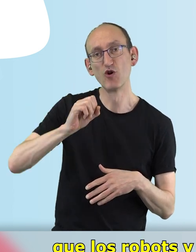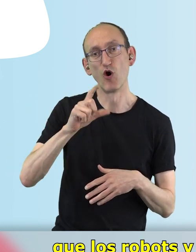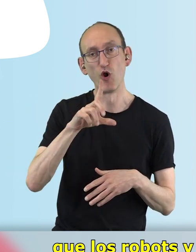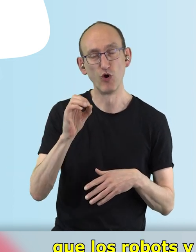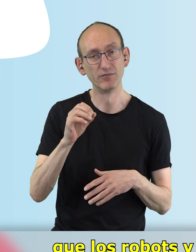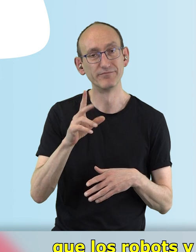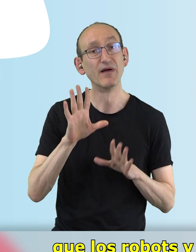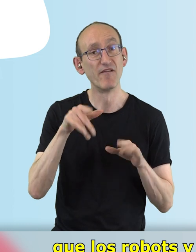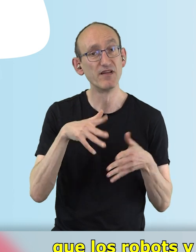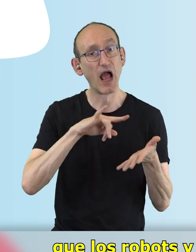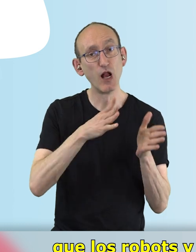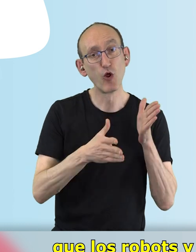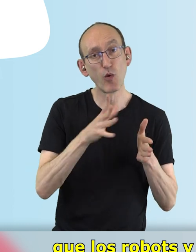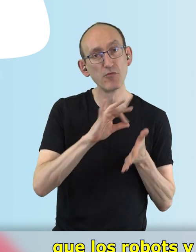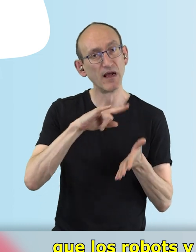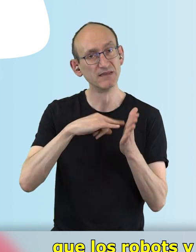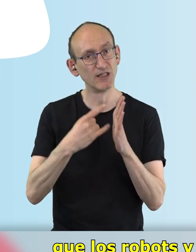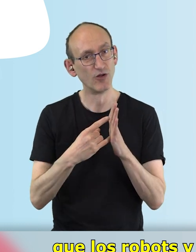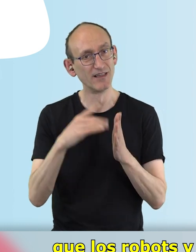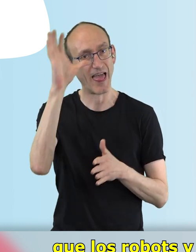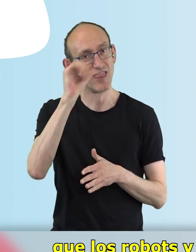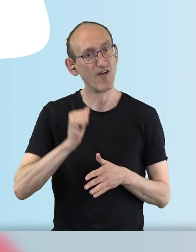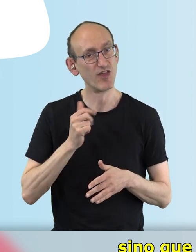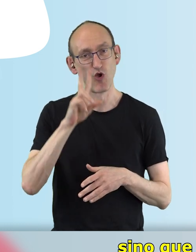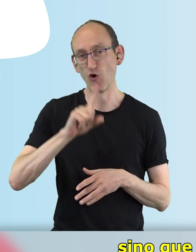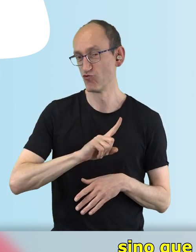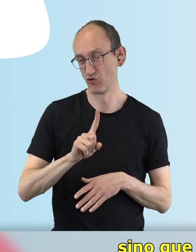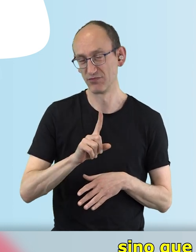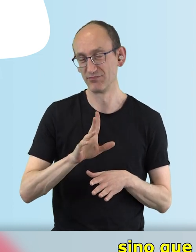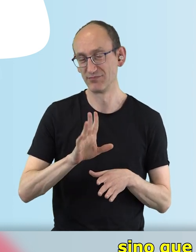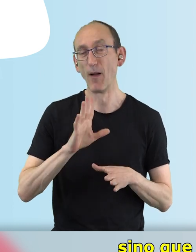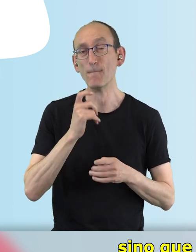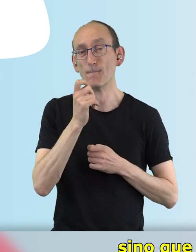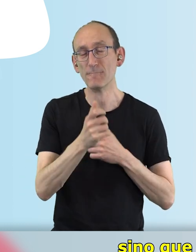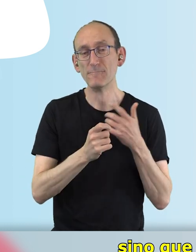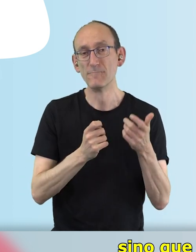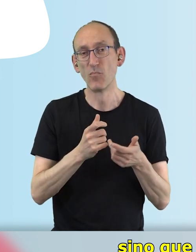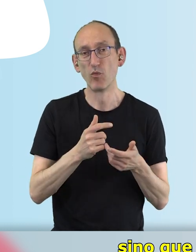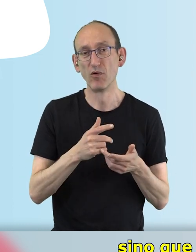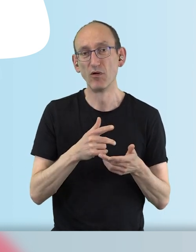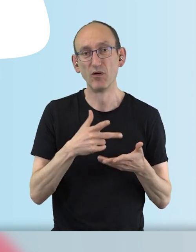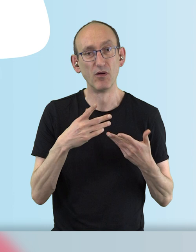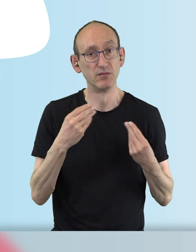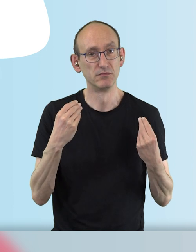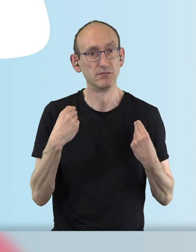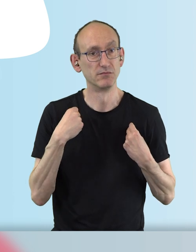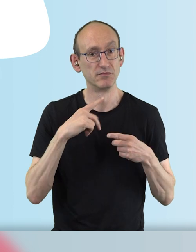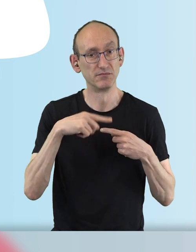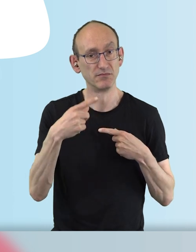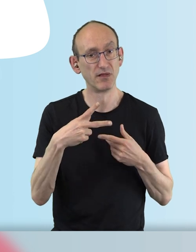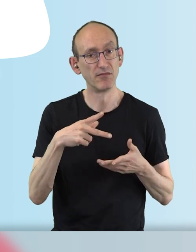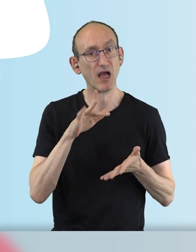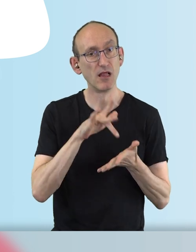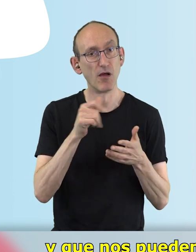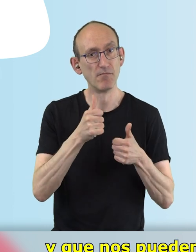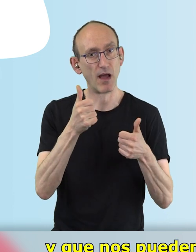los robots y la tecnología ya no son ciencia ficción, sino que están cada vez más presentes en nuestro día